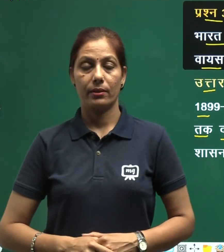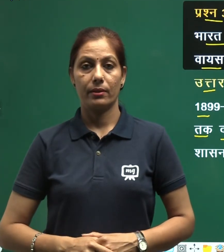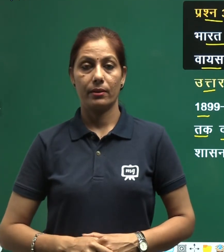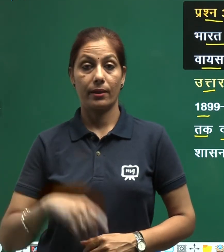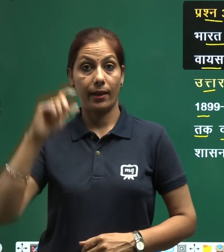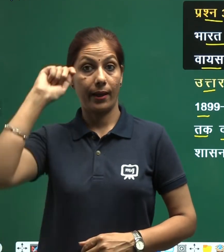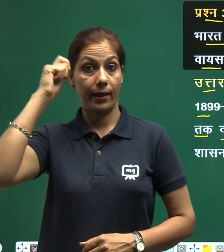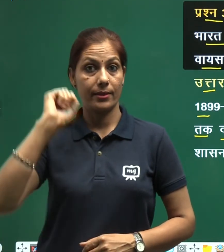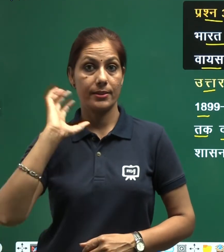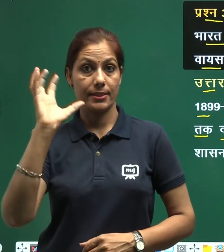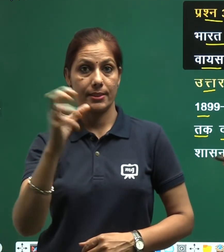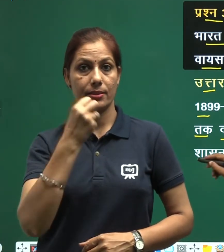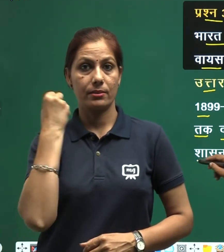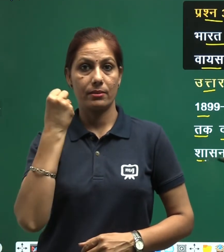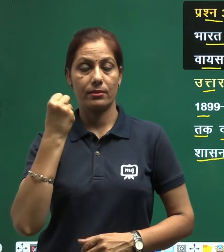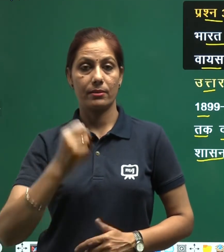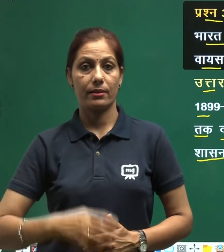अंग्रेजी शासन के